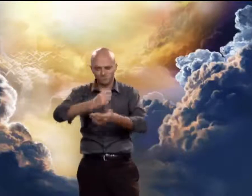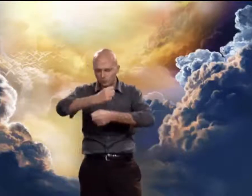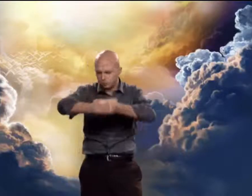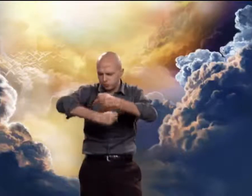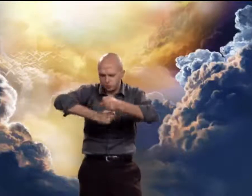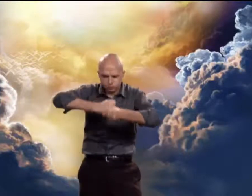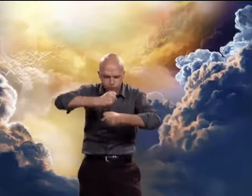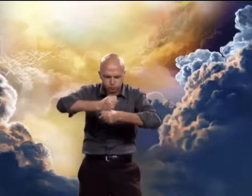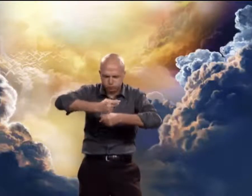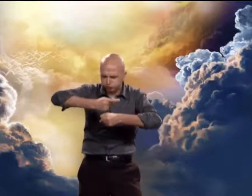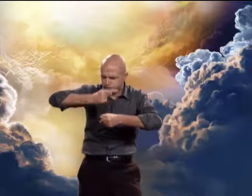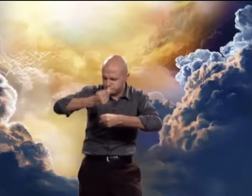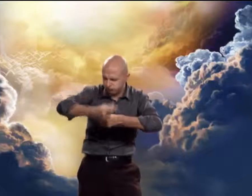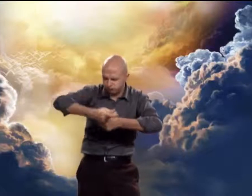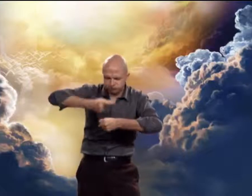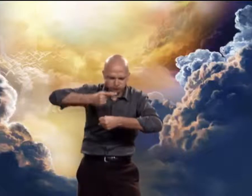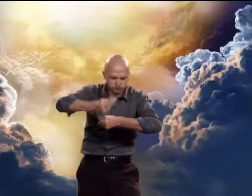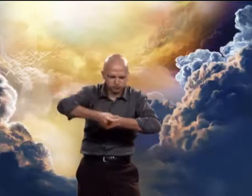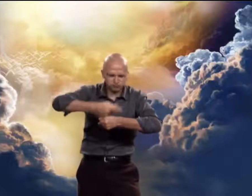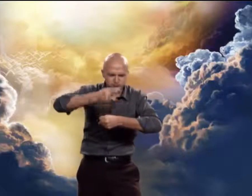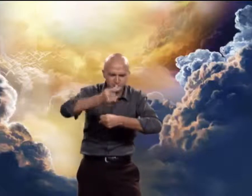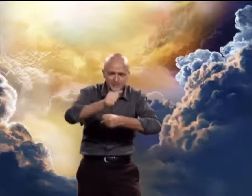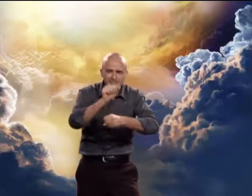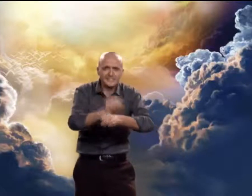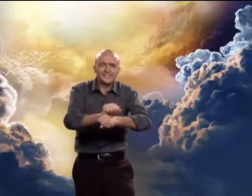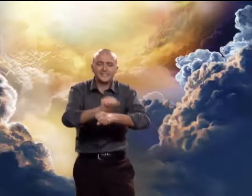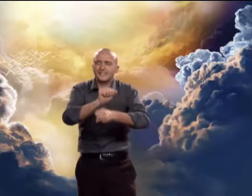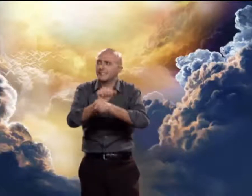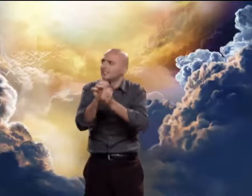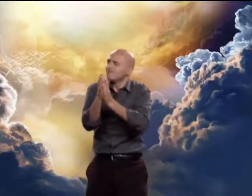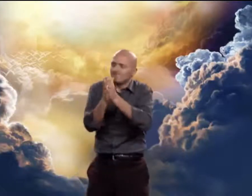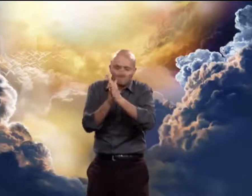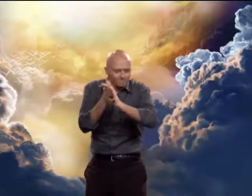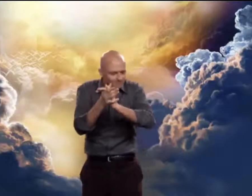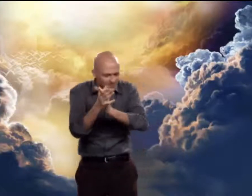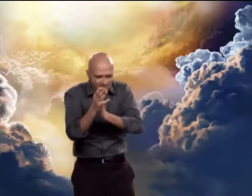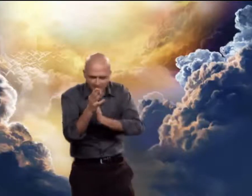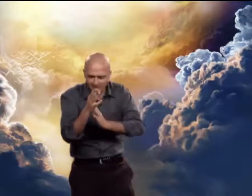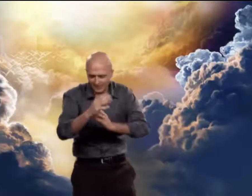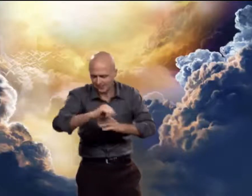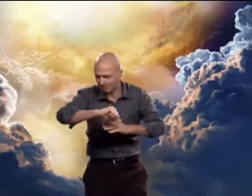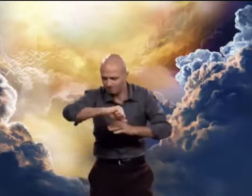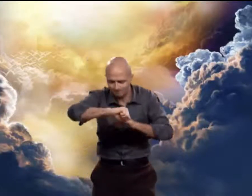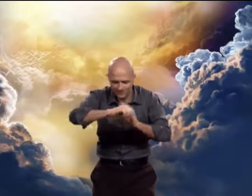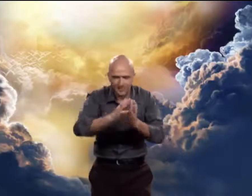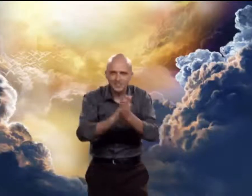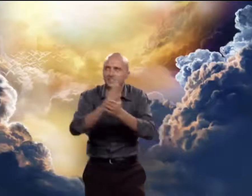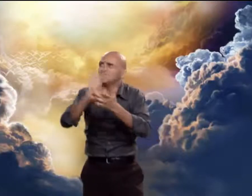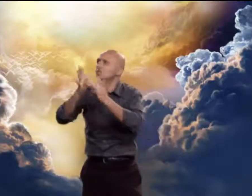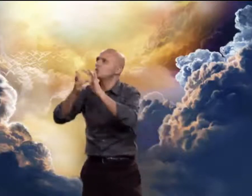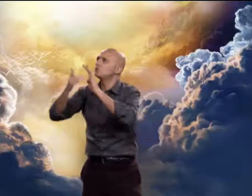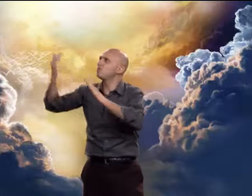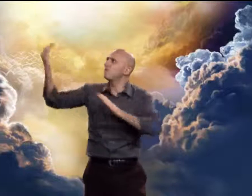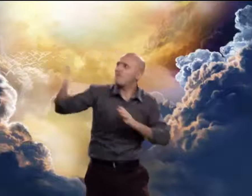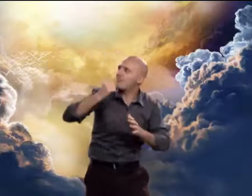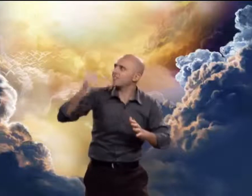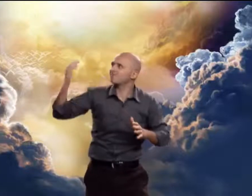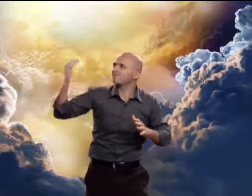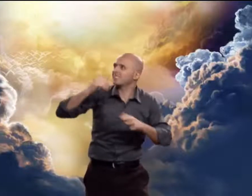aos outros com essas palavras." Em Pátimos, o discípulo amado ouve a promessa: "Sim, venho em breve." E